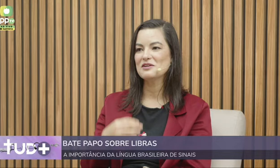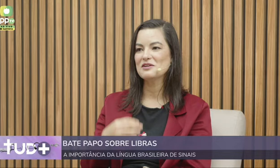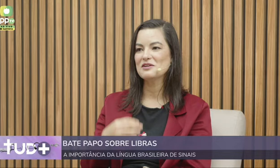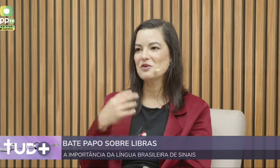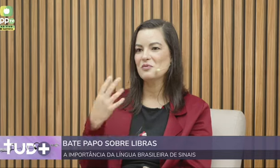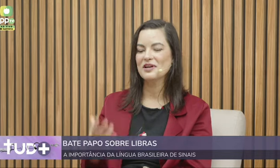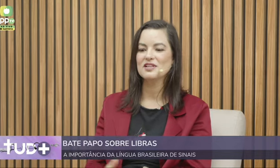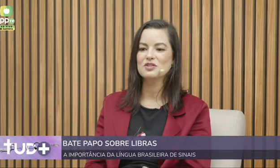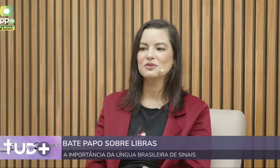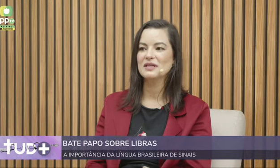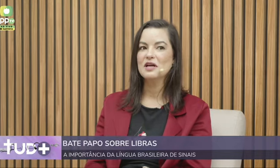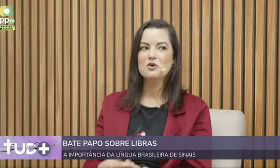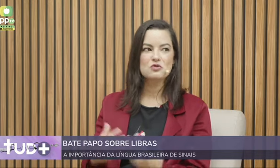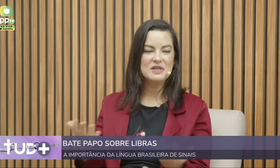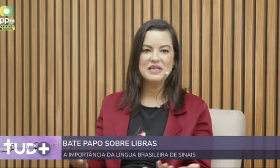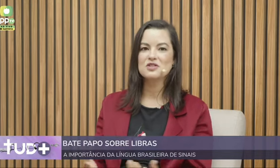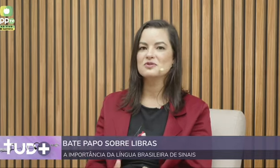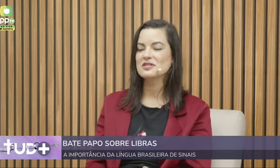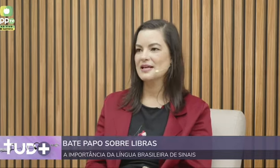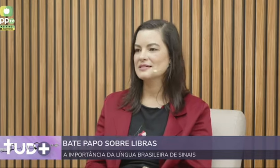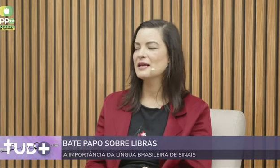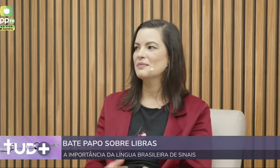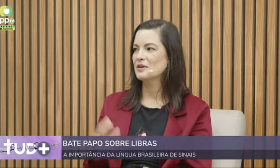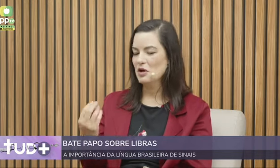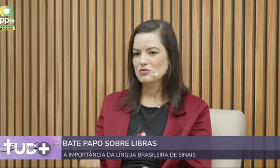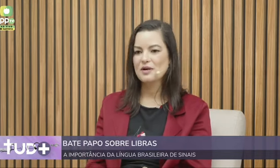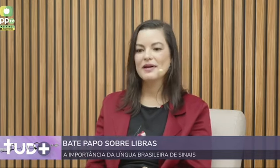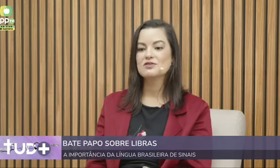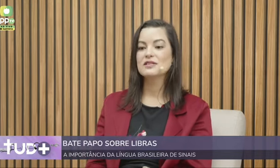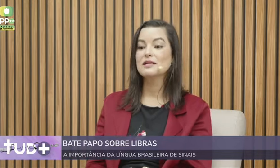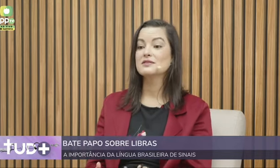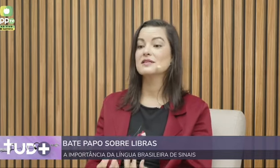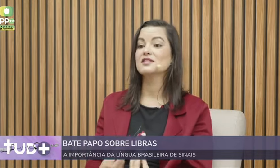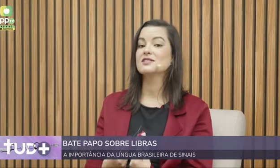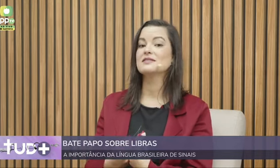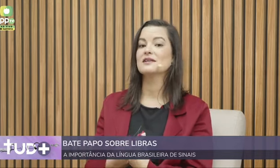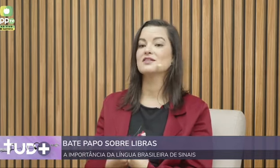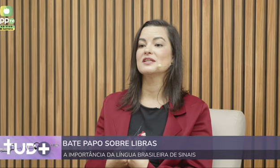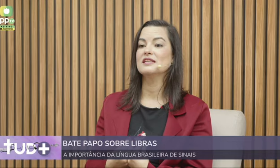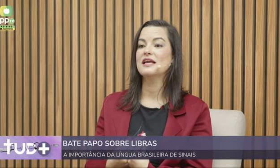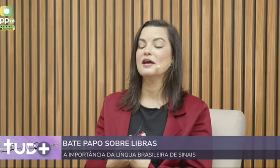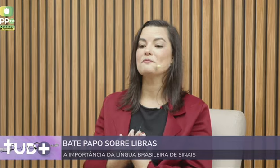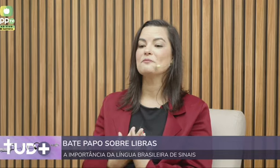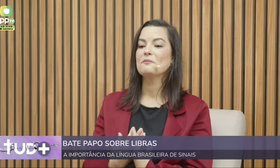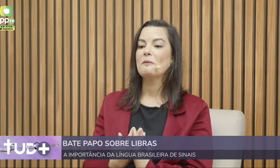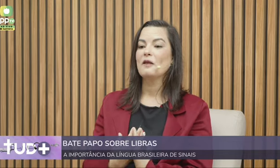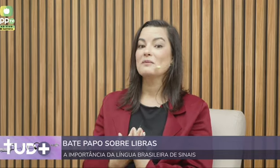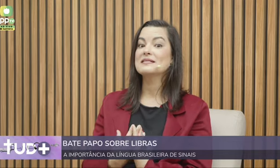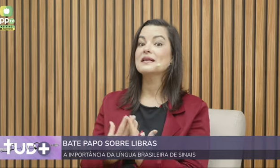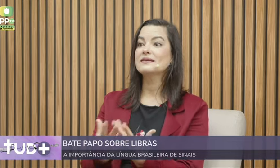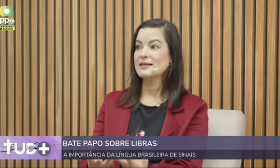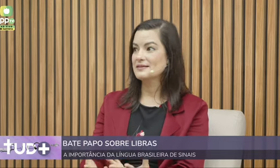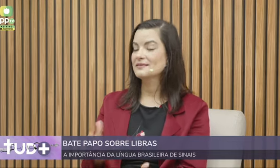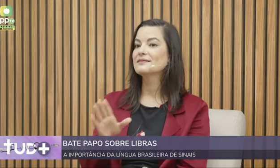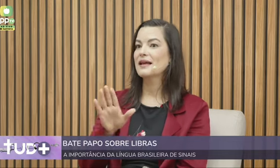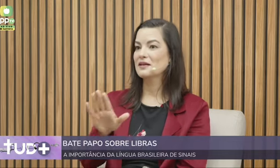é assim como eu acredito que os ministros recebem um chamado de Deus e a gente sente que é uma certeza, que é